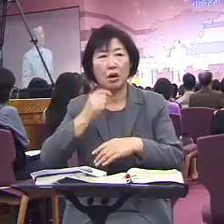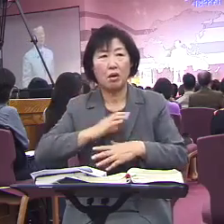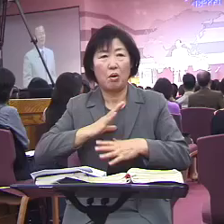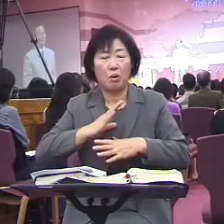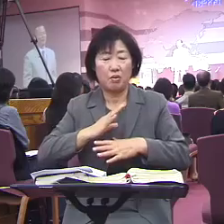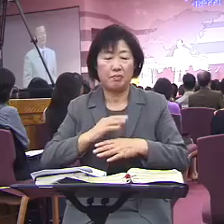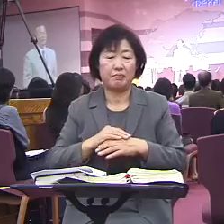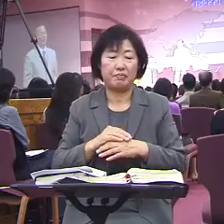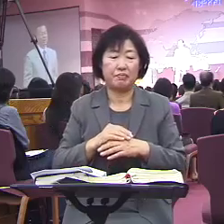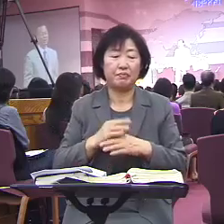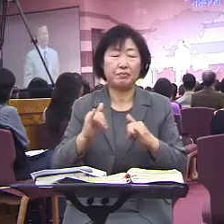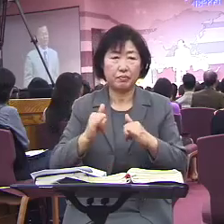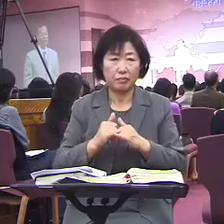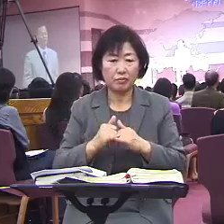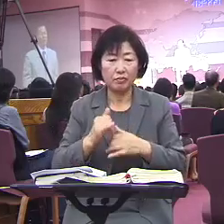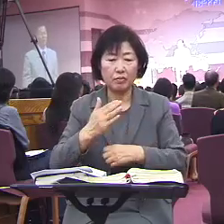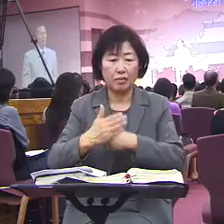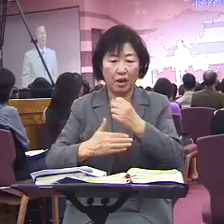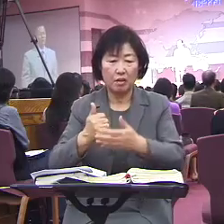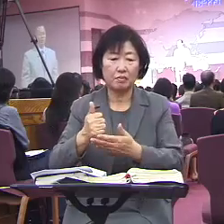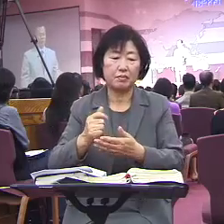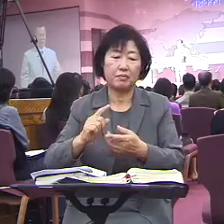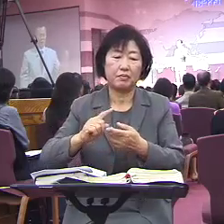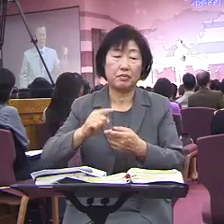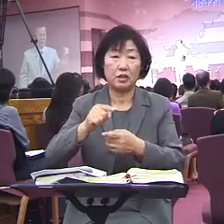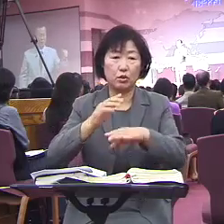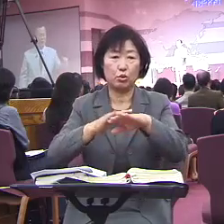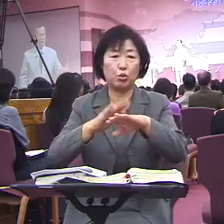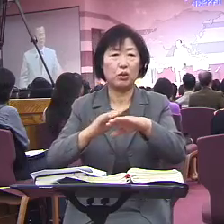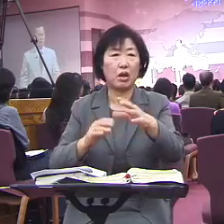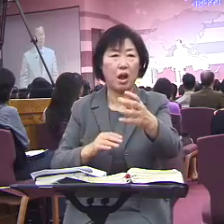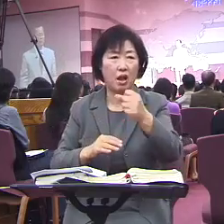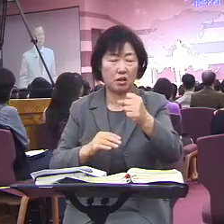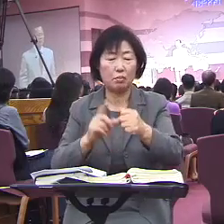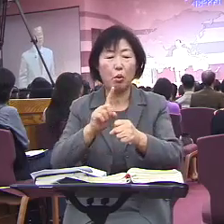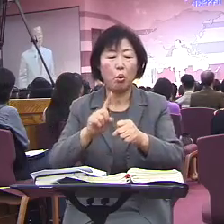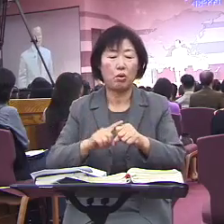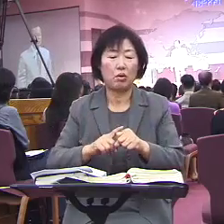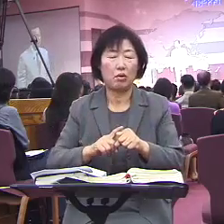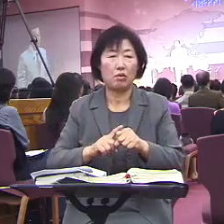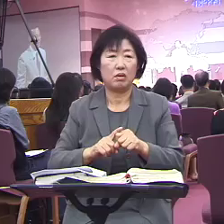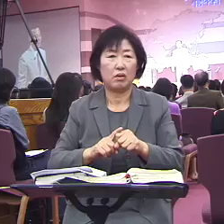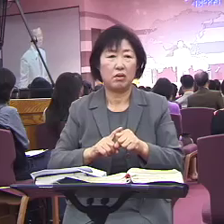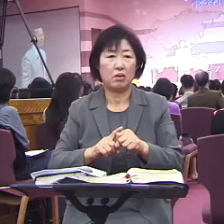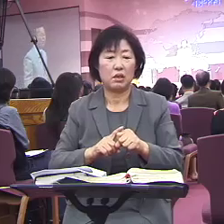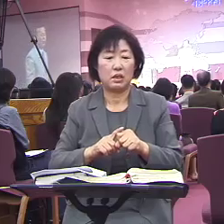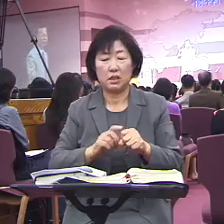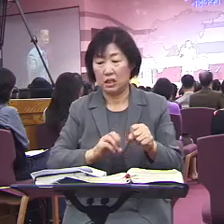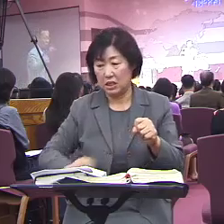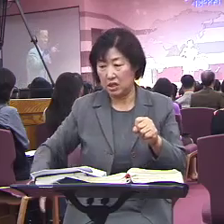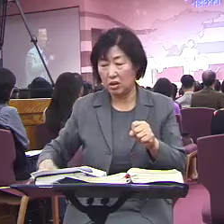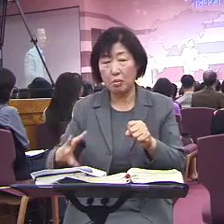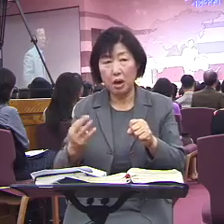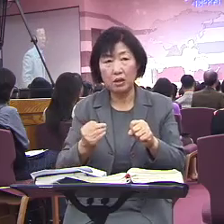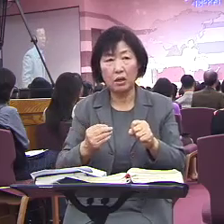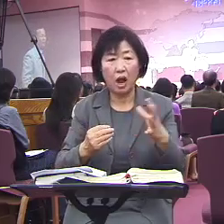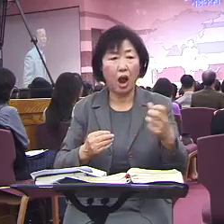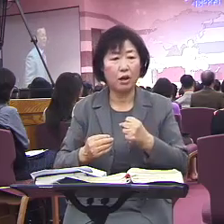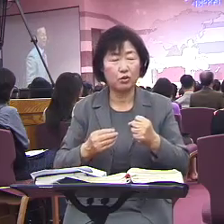것입니다. 하나님의 대답, 네 손에 가진 게 뭐냐? 잃은 것도 많지만 갖고 있는 건 더